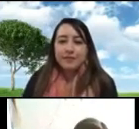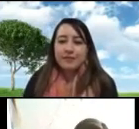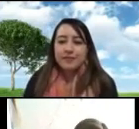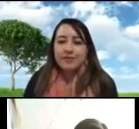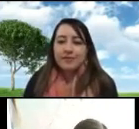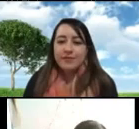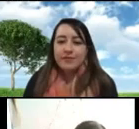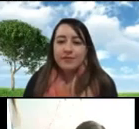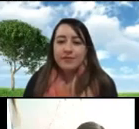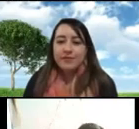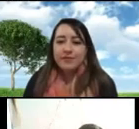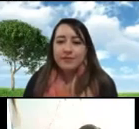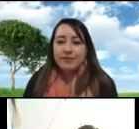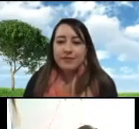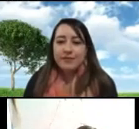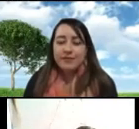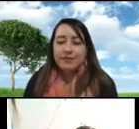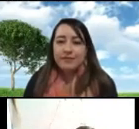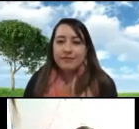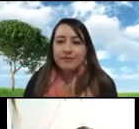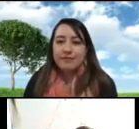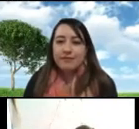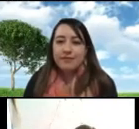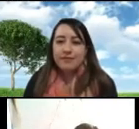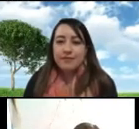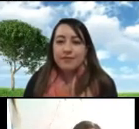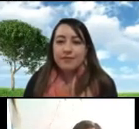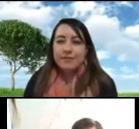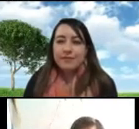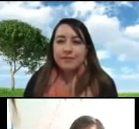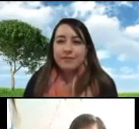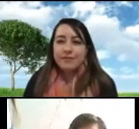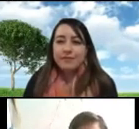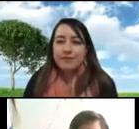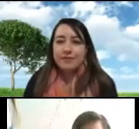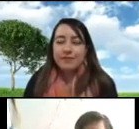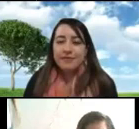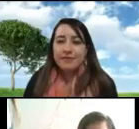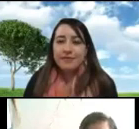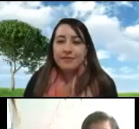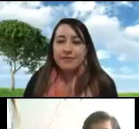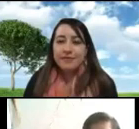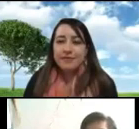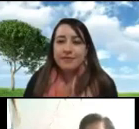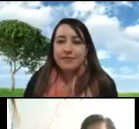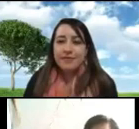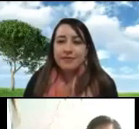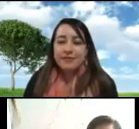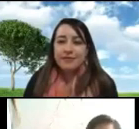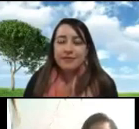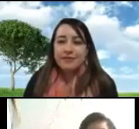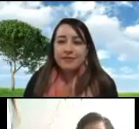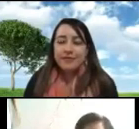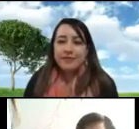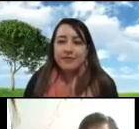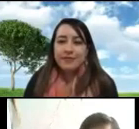Y mira, solamente una te faltó para estar perfecto y también contestaste muy rápido. Sin embargo,